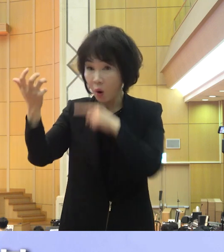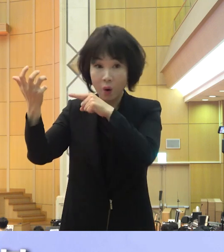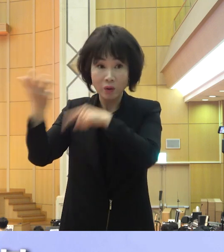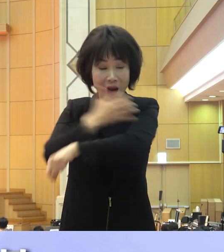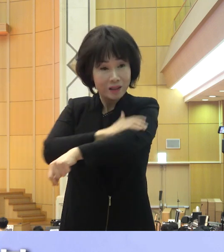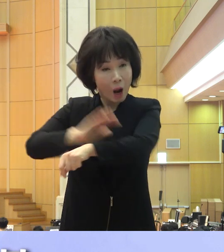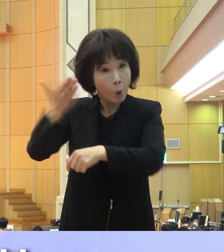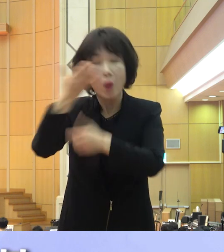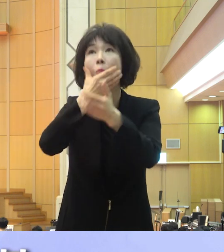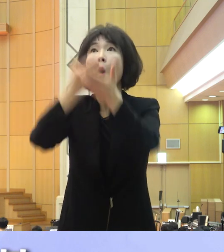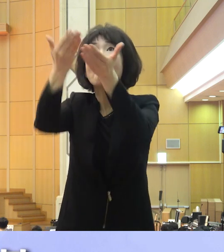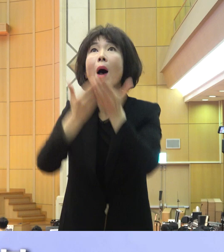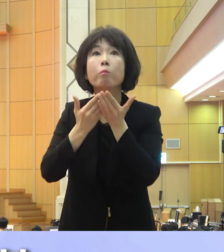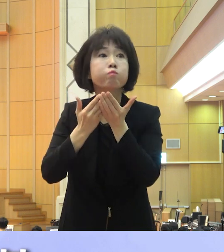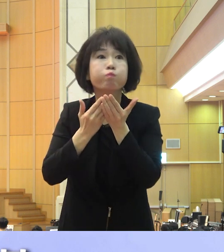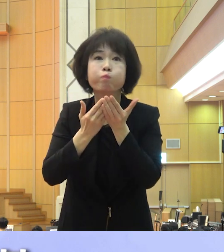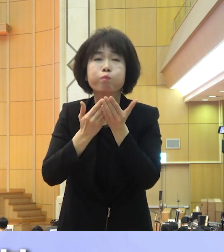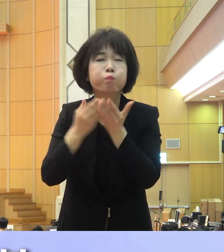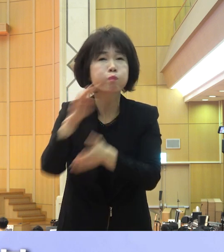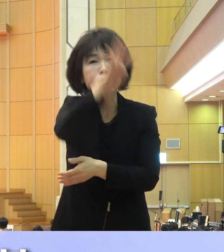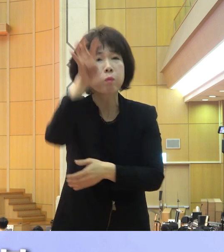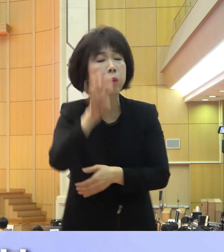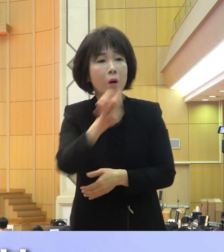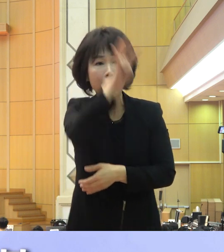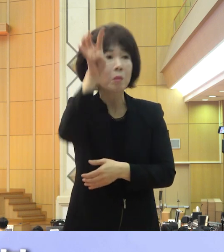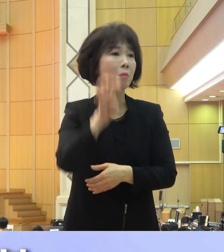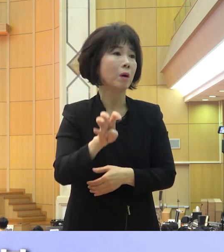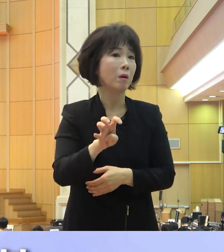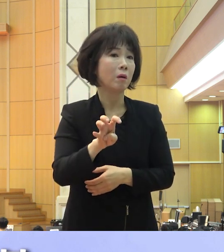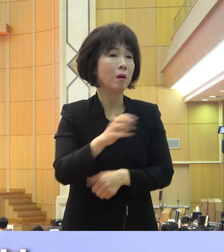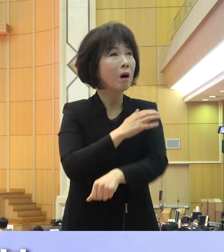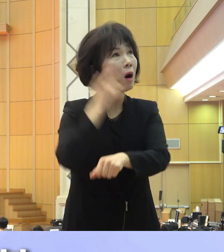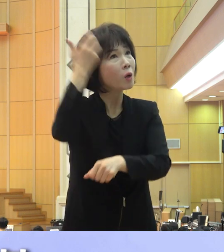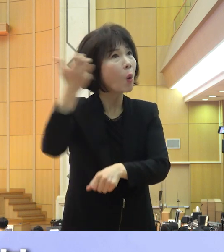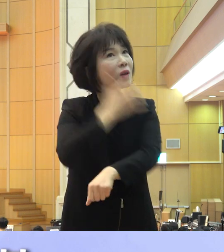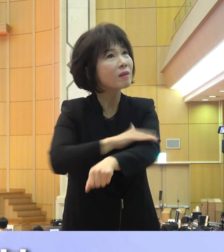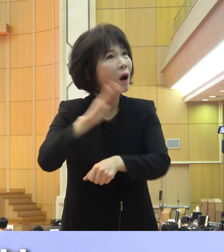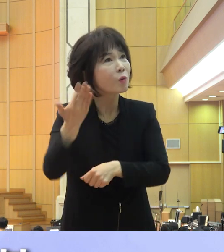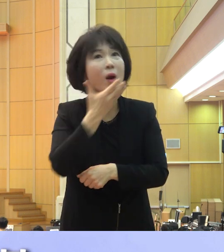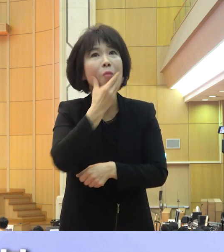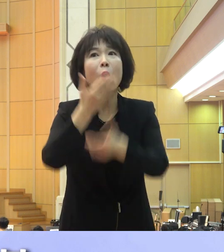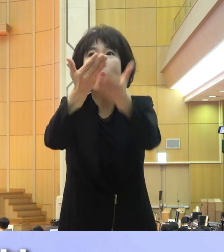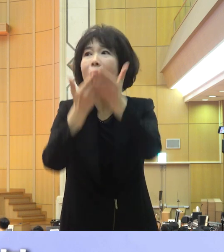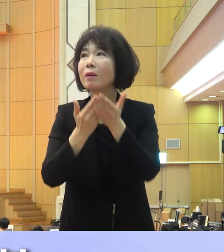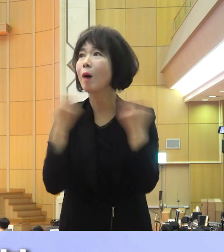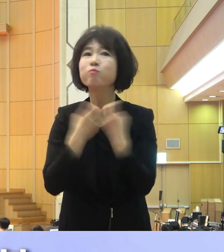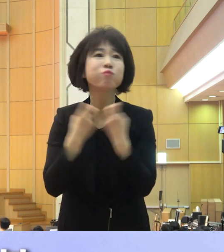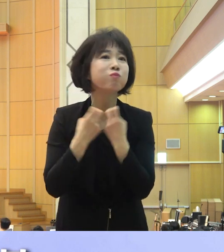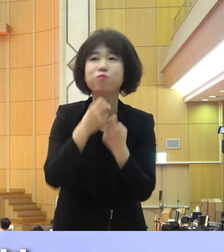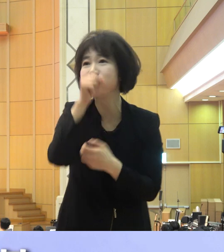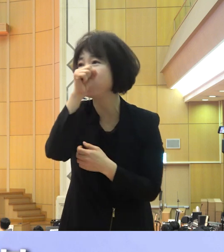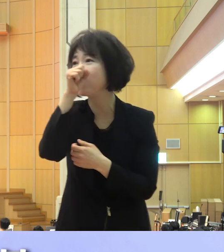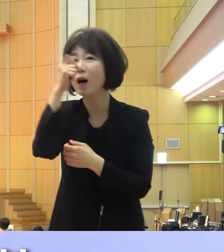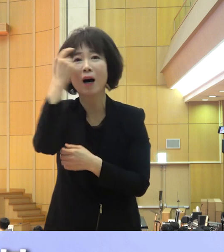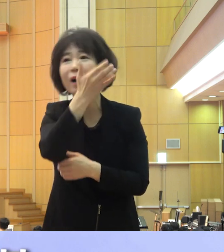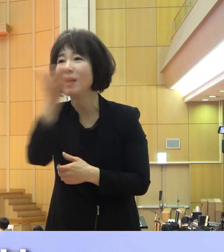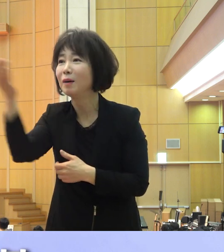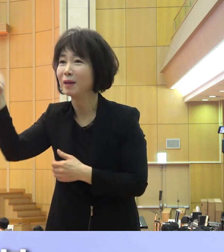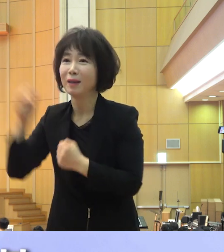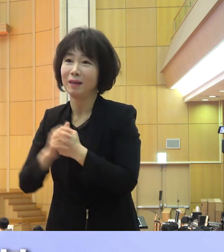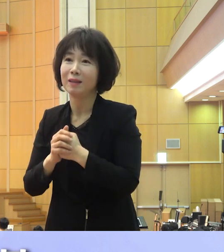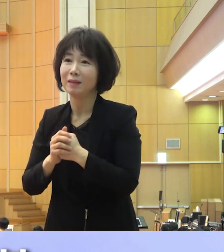그런 복을 받으려면 어떻게 영혼이 잘 되는 복을 받을 수 있을까요?